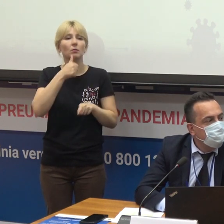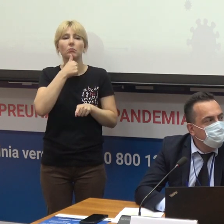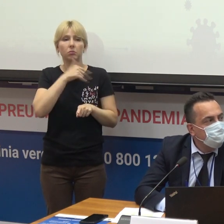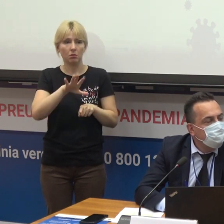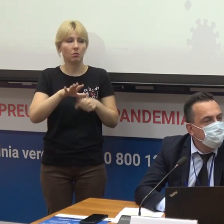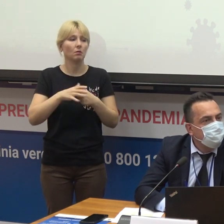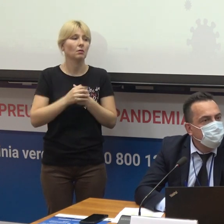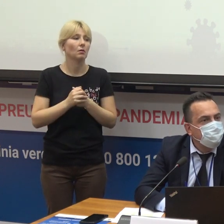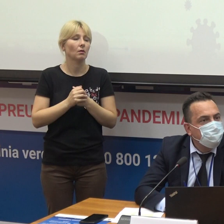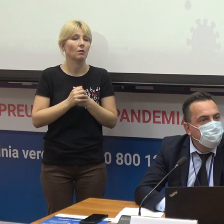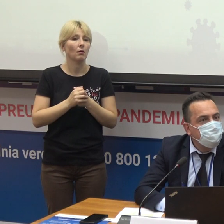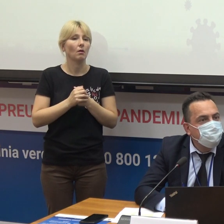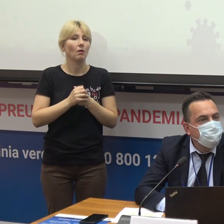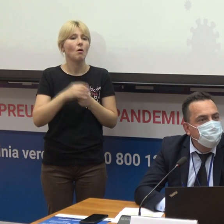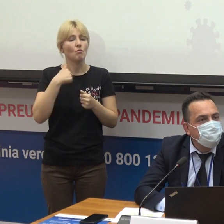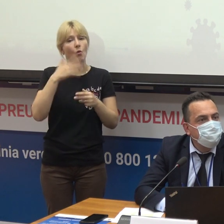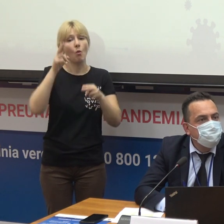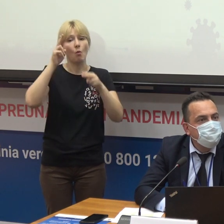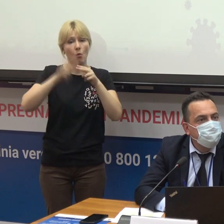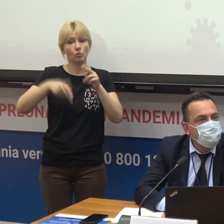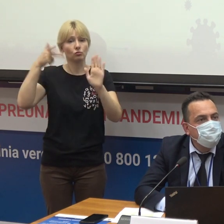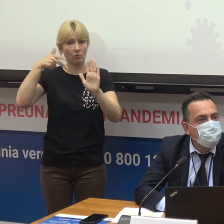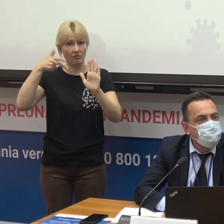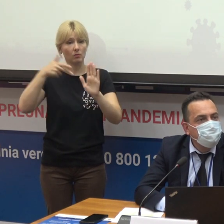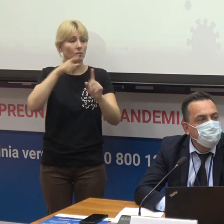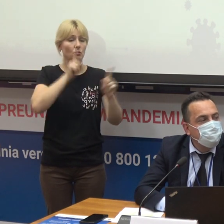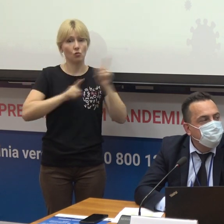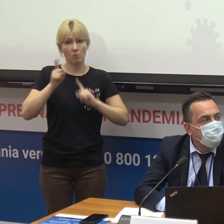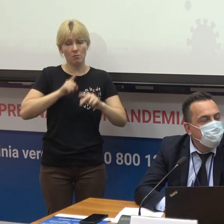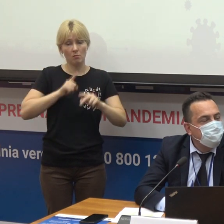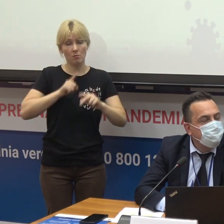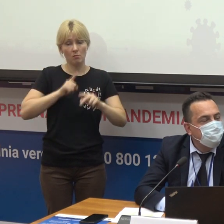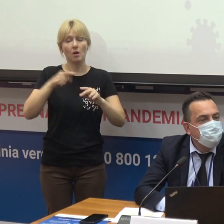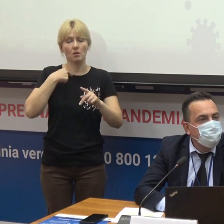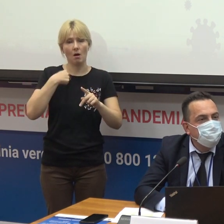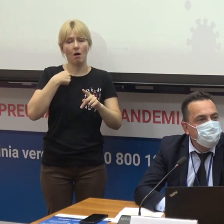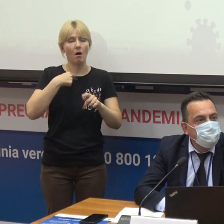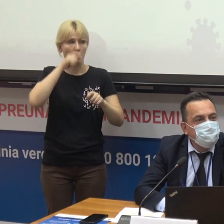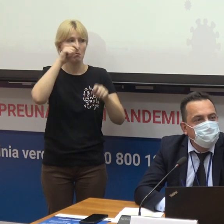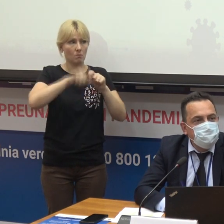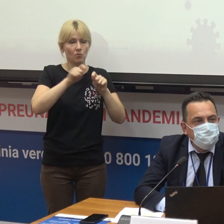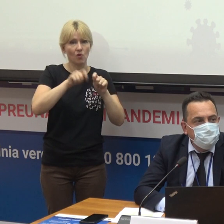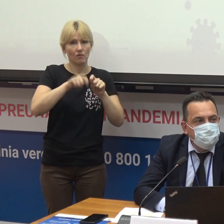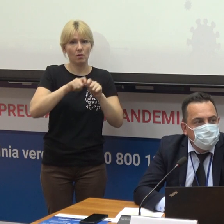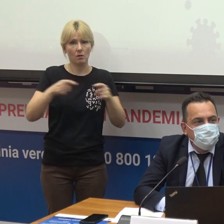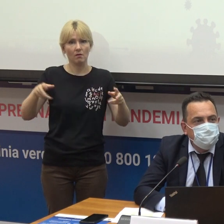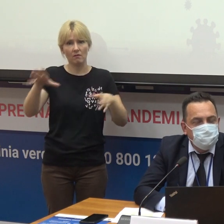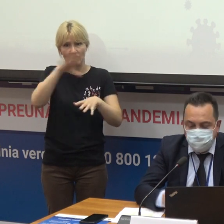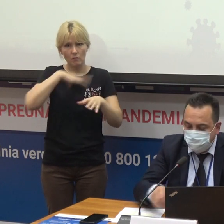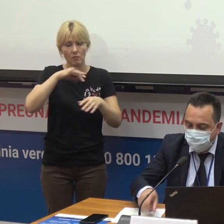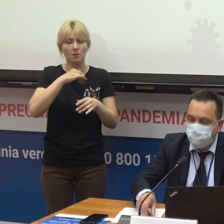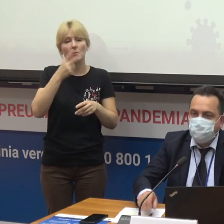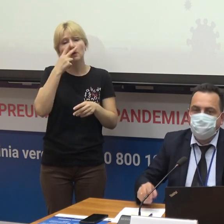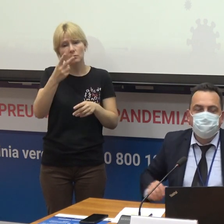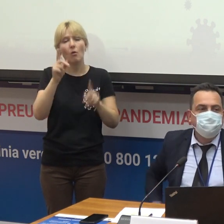Imediat după conferință facem un exercițiu, vă demonstrez că este acest lucru, se efectuează și ulterior se descarcă